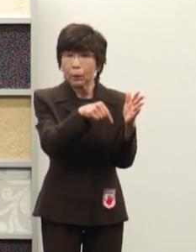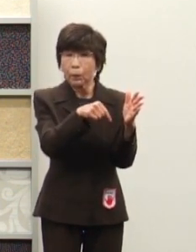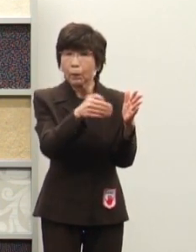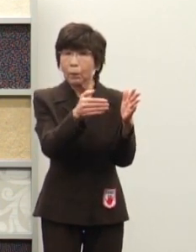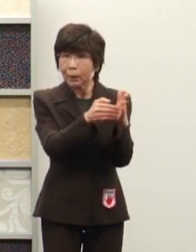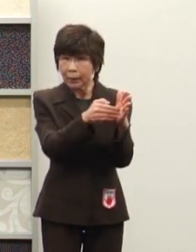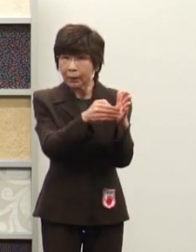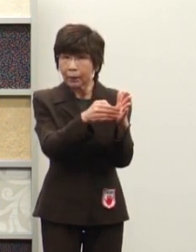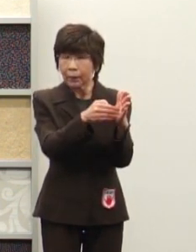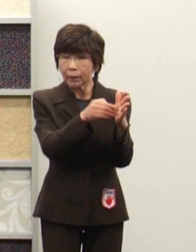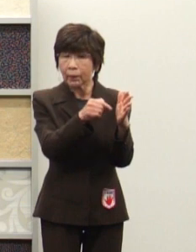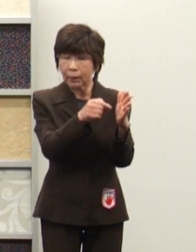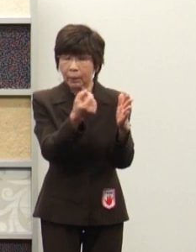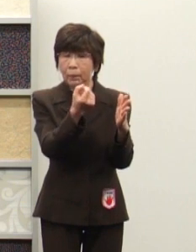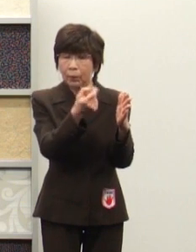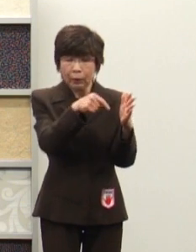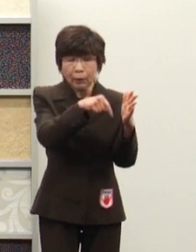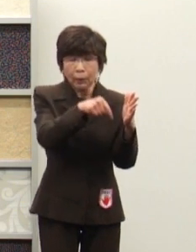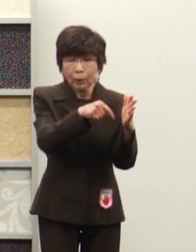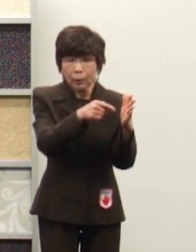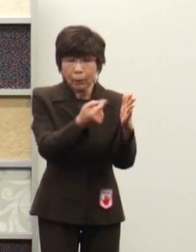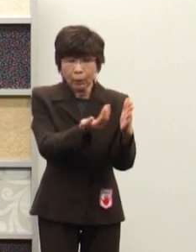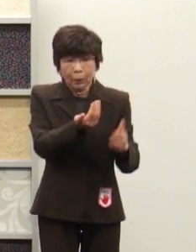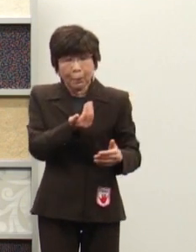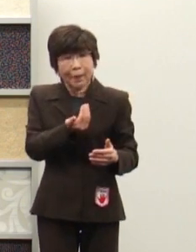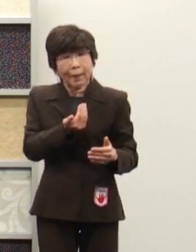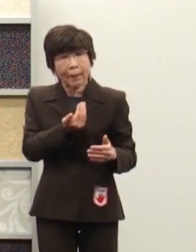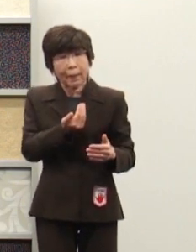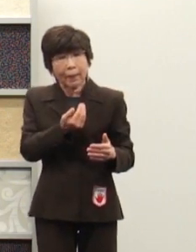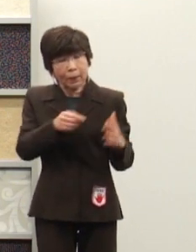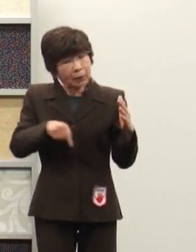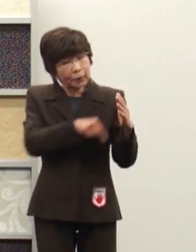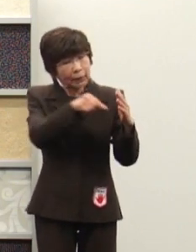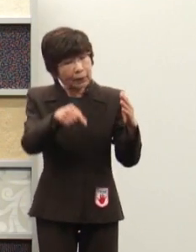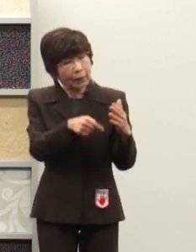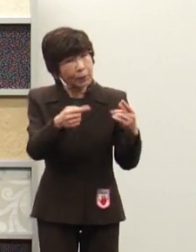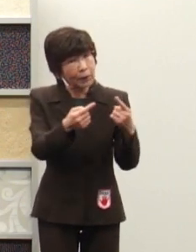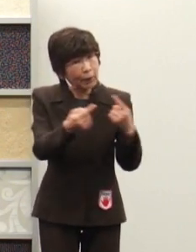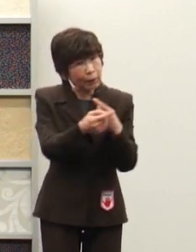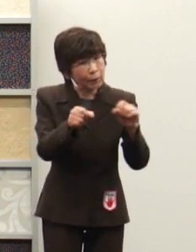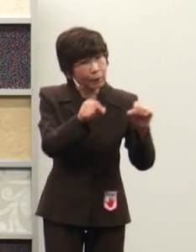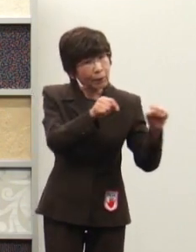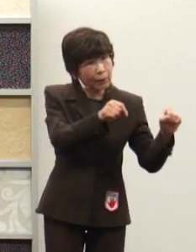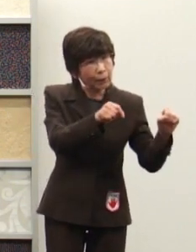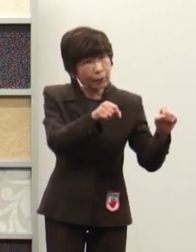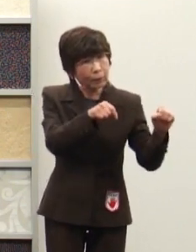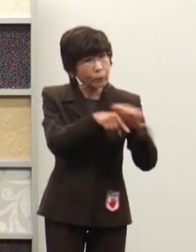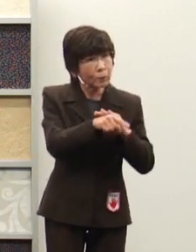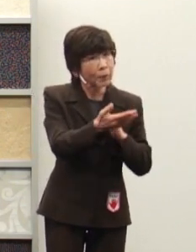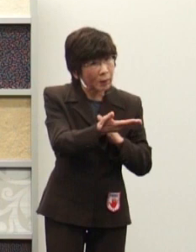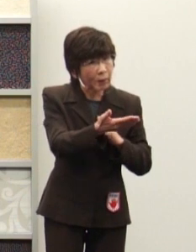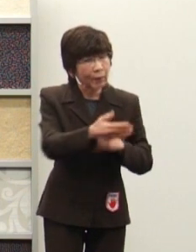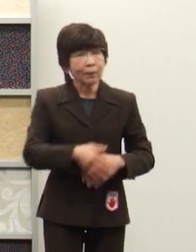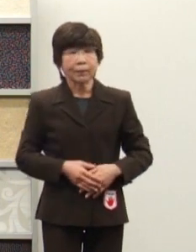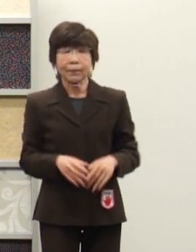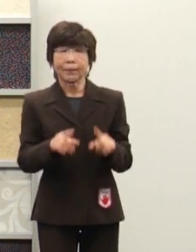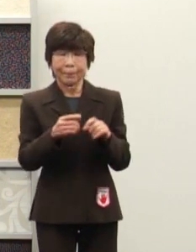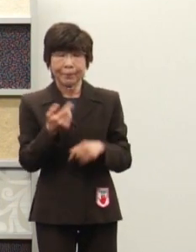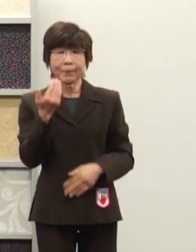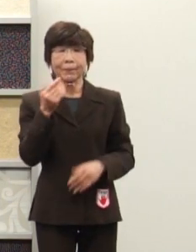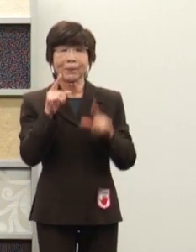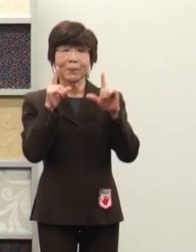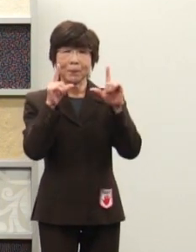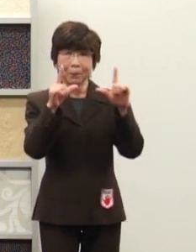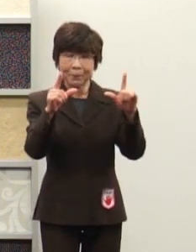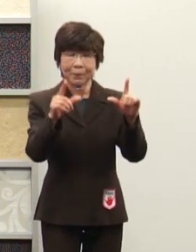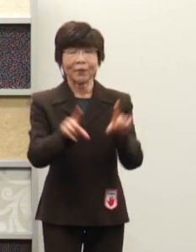31日が近づいたらこの内容の改定についてはまたご検討されるということでしょうか。 おっしゃる通りです。 そういうことです、 ね。はい、 それは